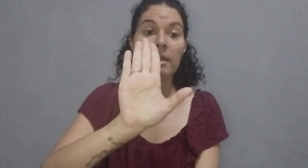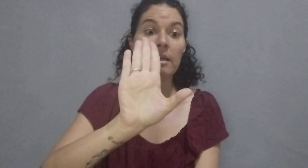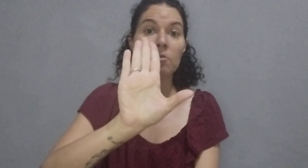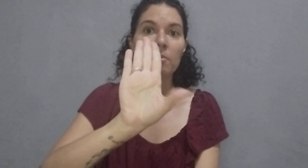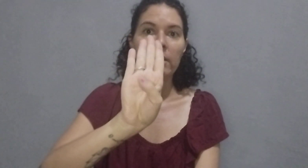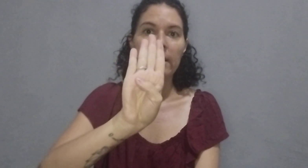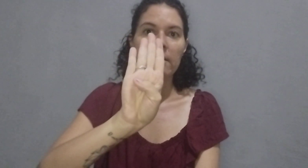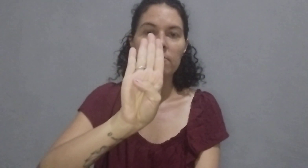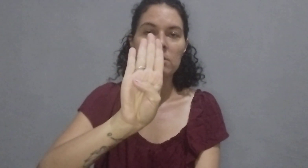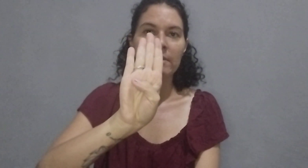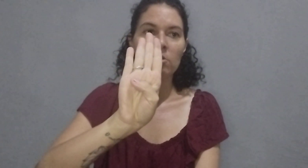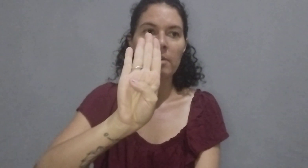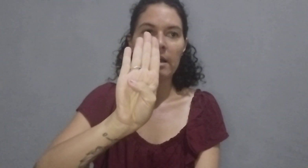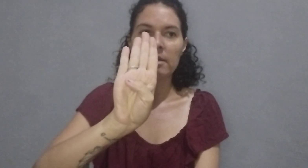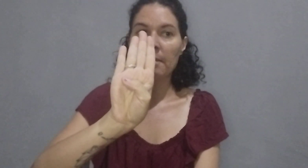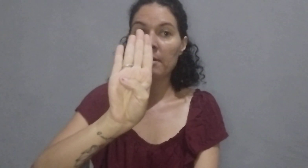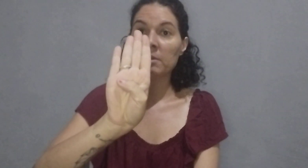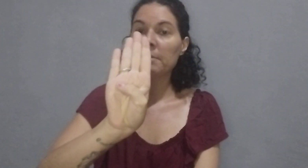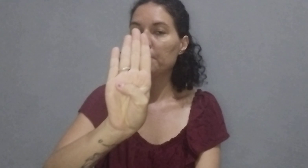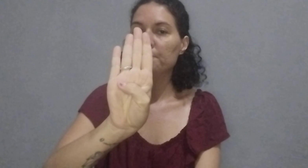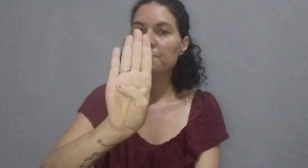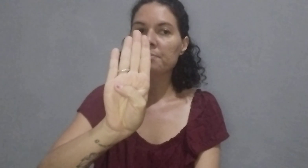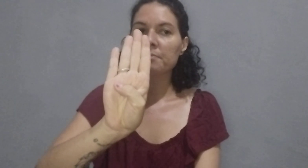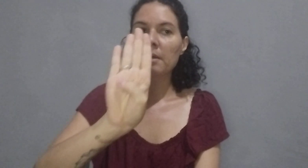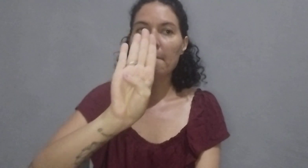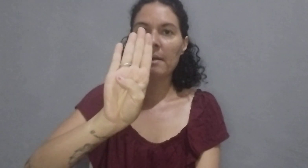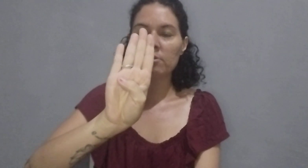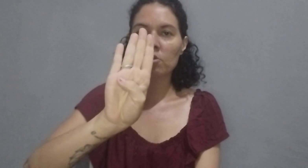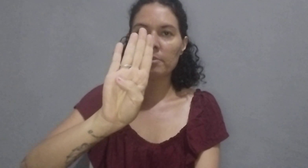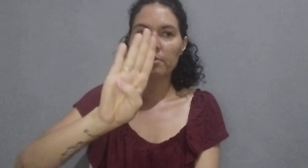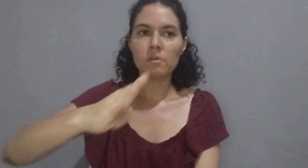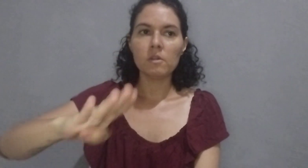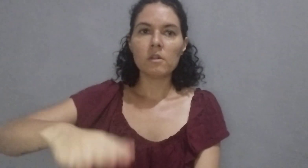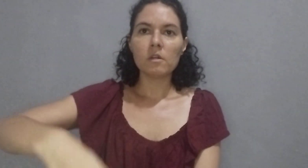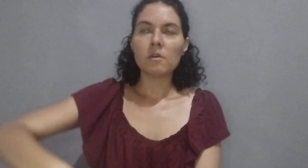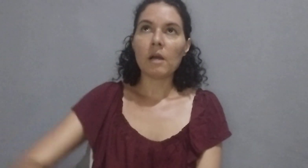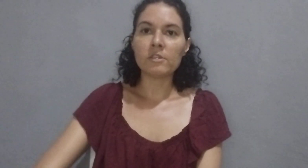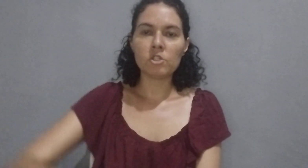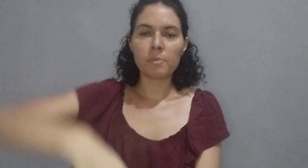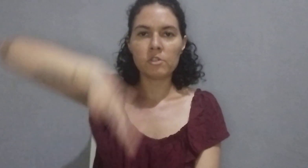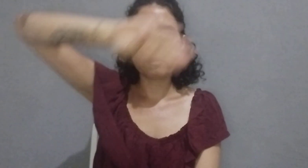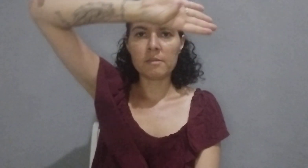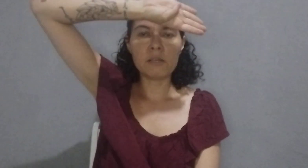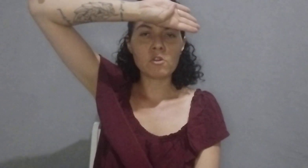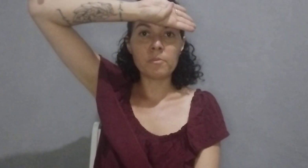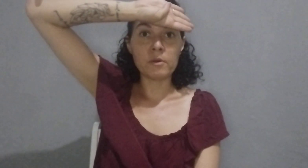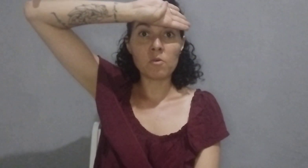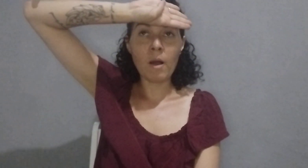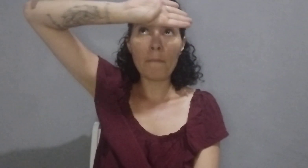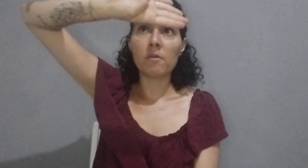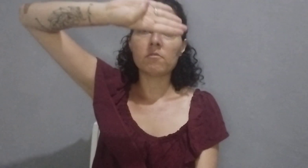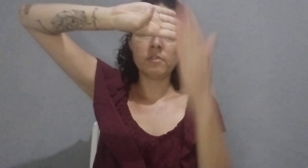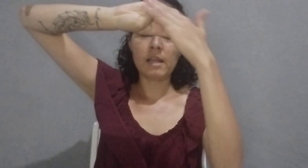aí, o polegar, você vai dobrar aqui na palma da mão. Bartolomeu. A gente pode fazer Bartolomeu com a mão